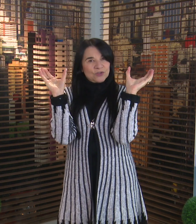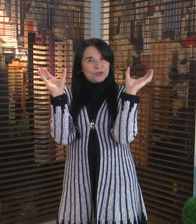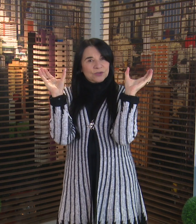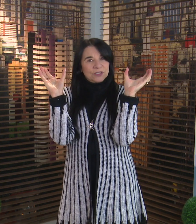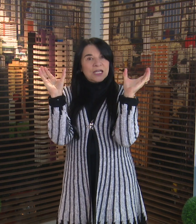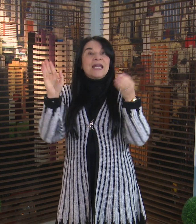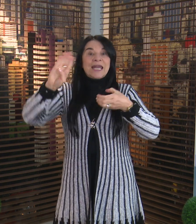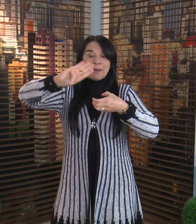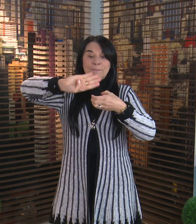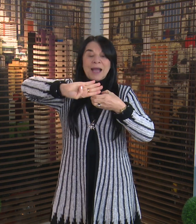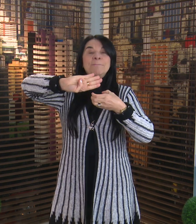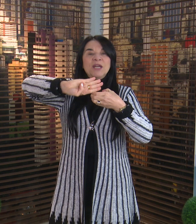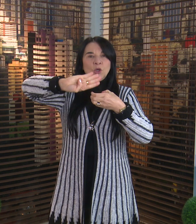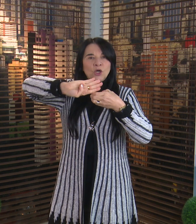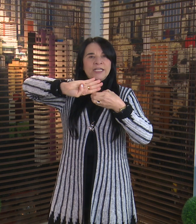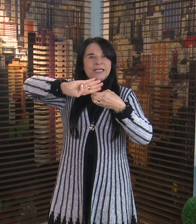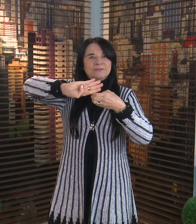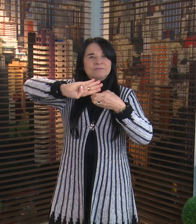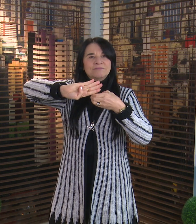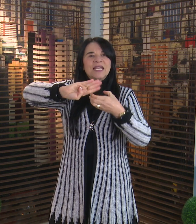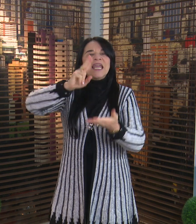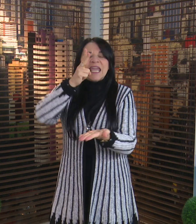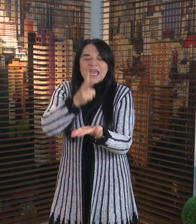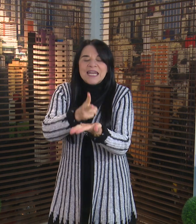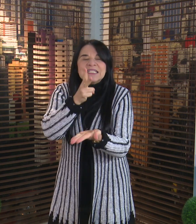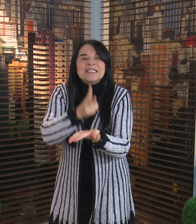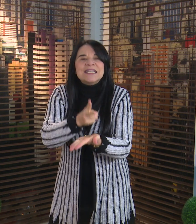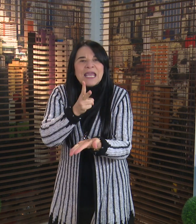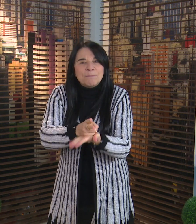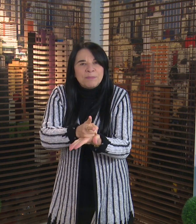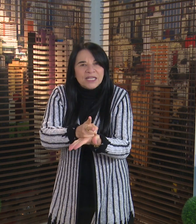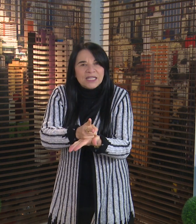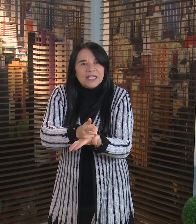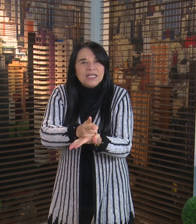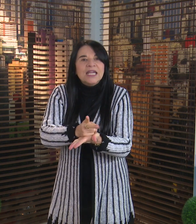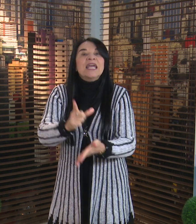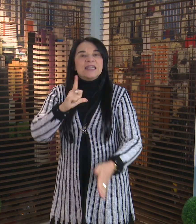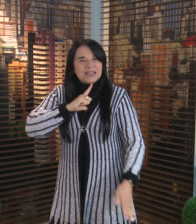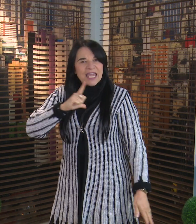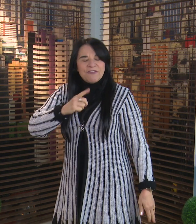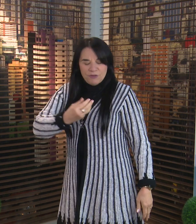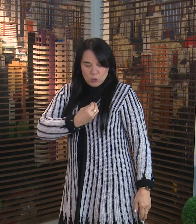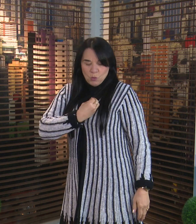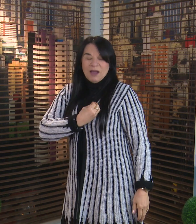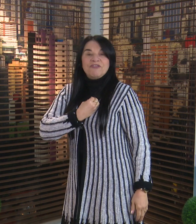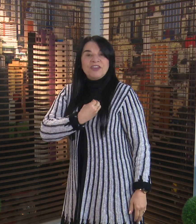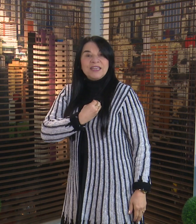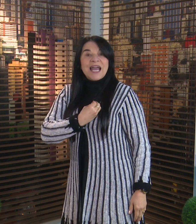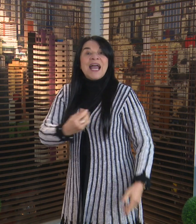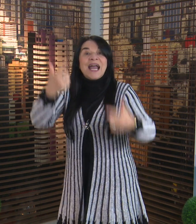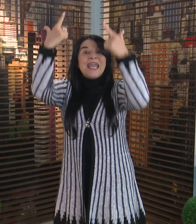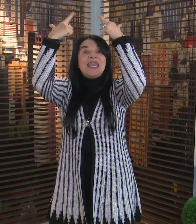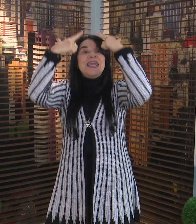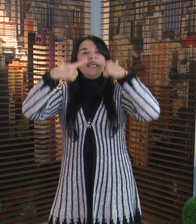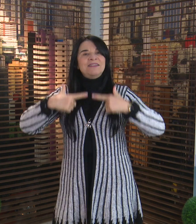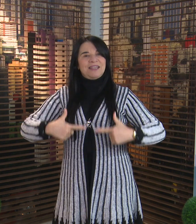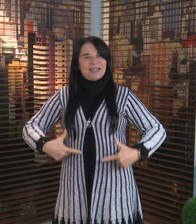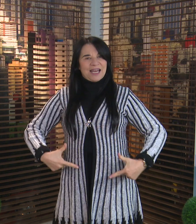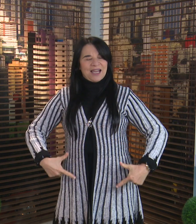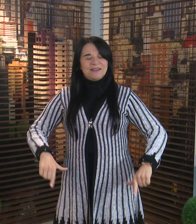palácio na Babilônia, ele sempre teve uma vida íntegra